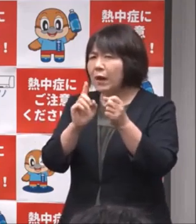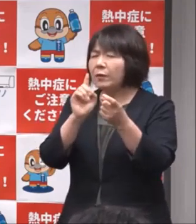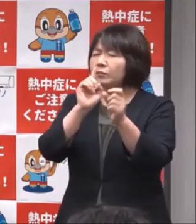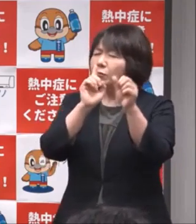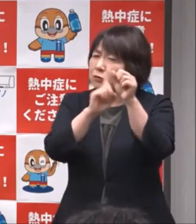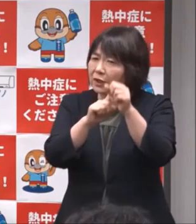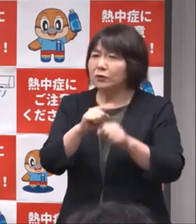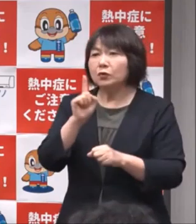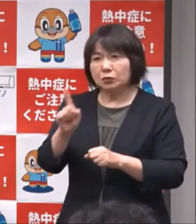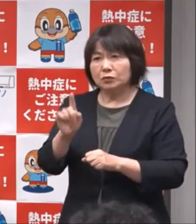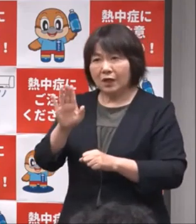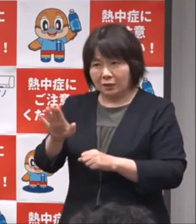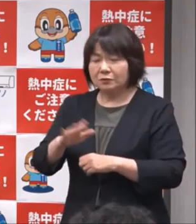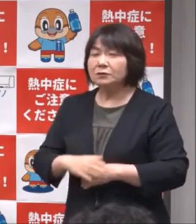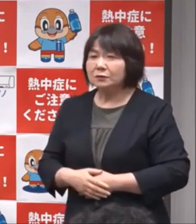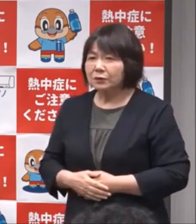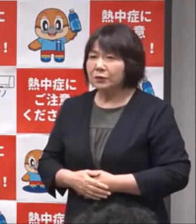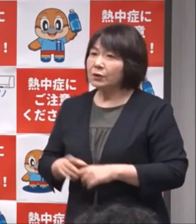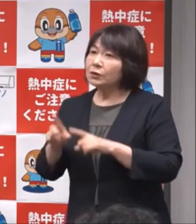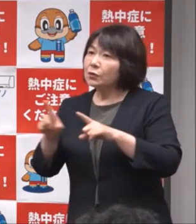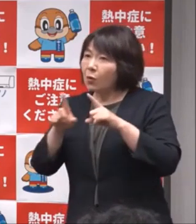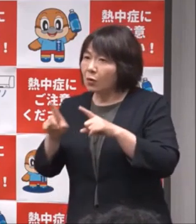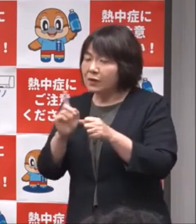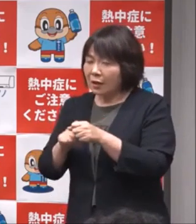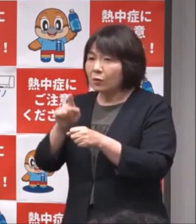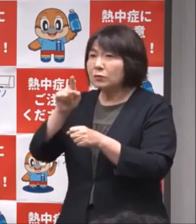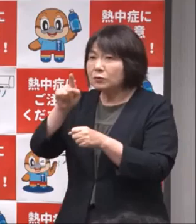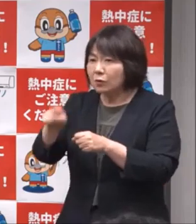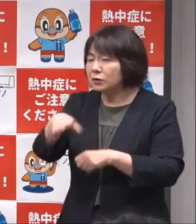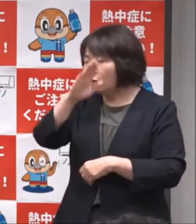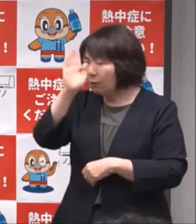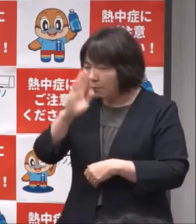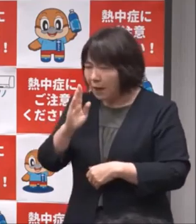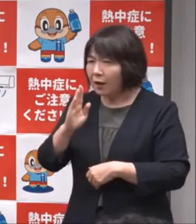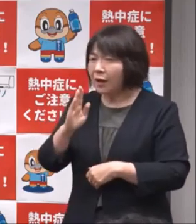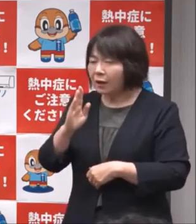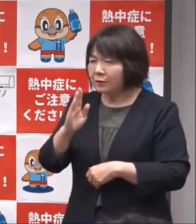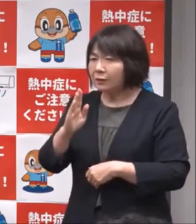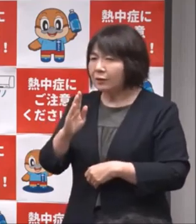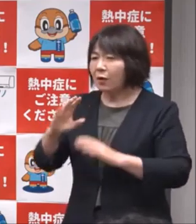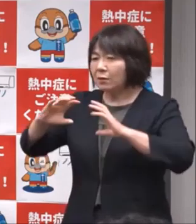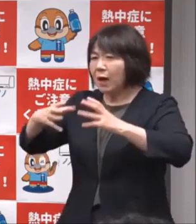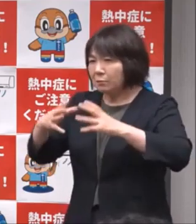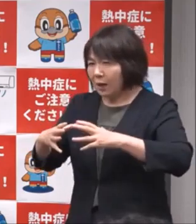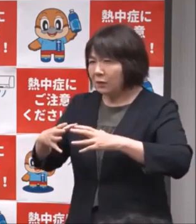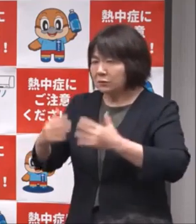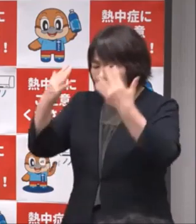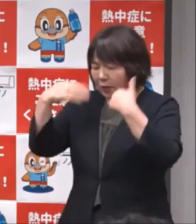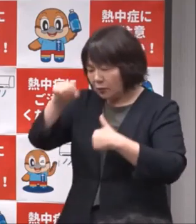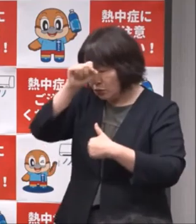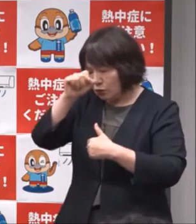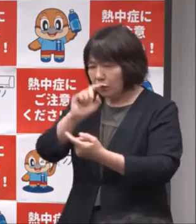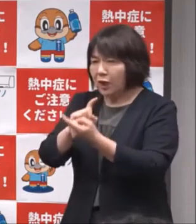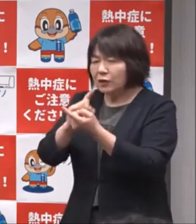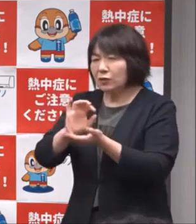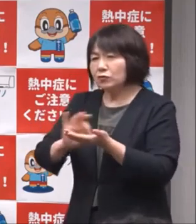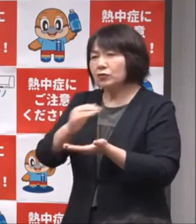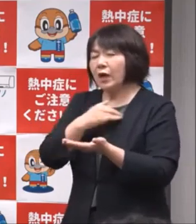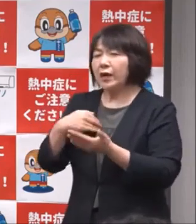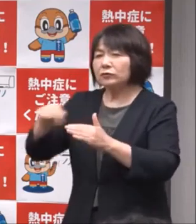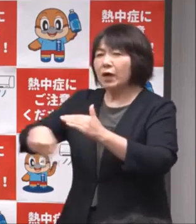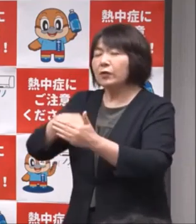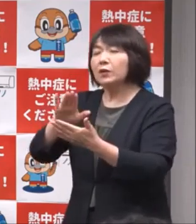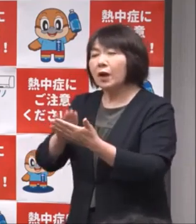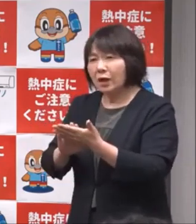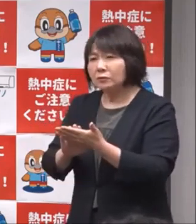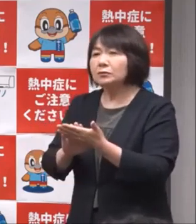ということなんで、当然翌年の本番の熱中症対策にも使える内容だというのはオ